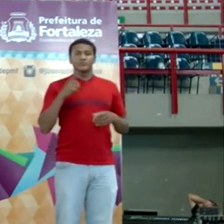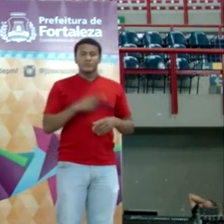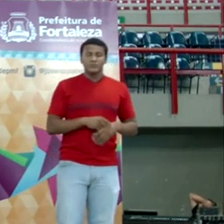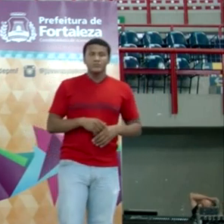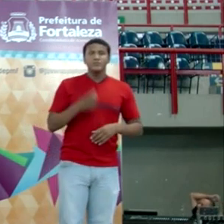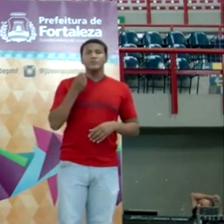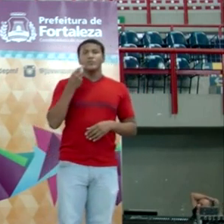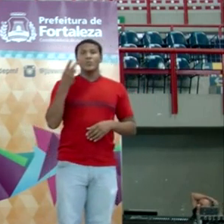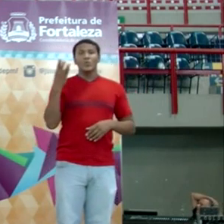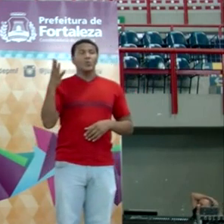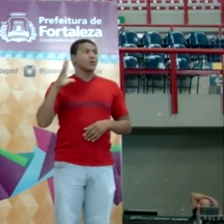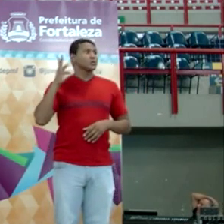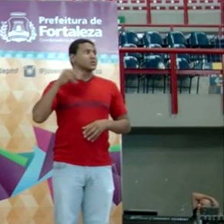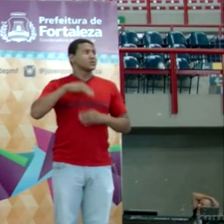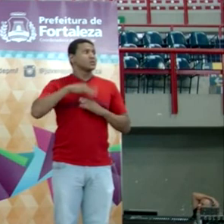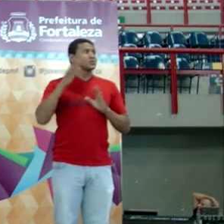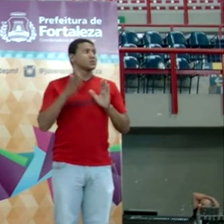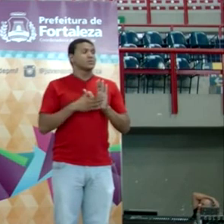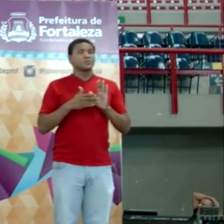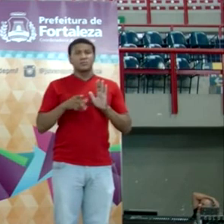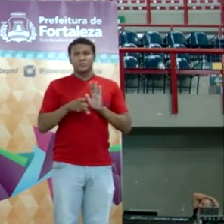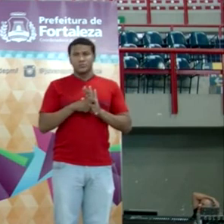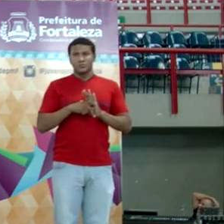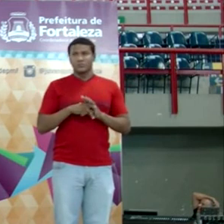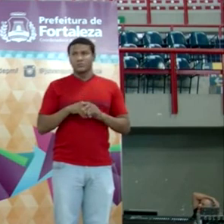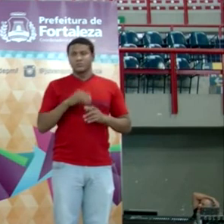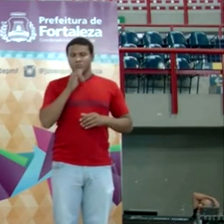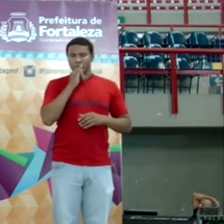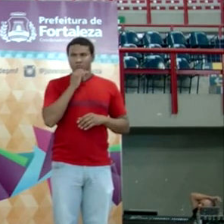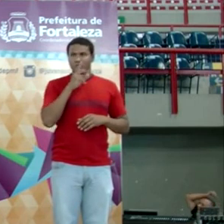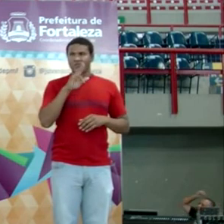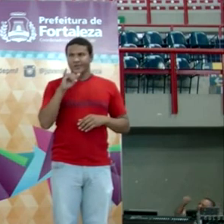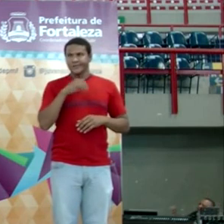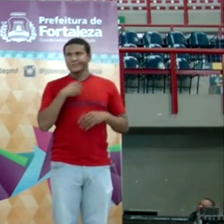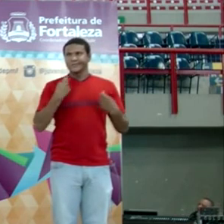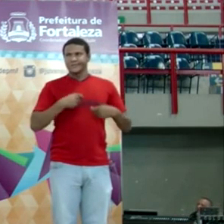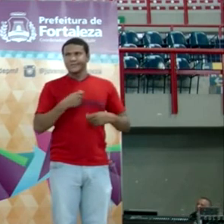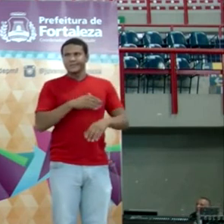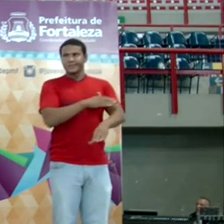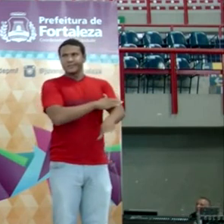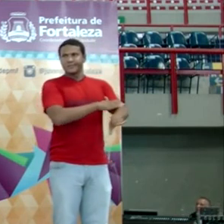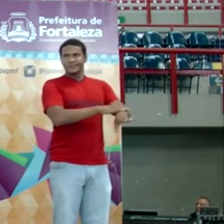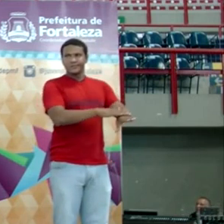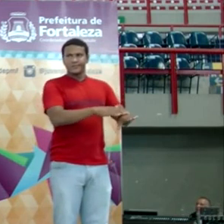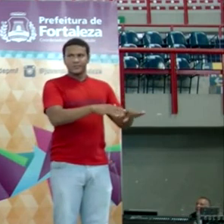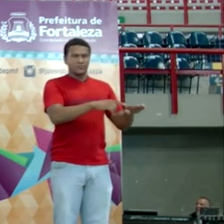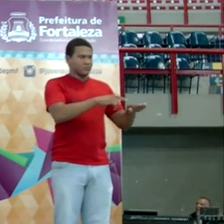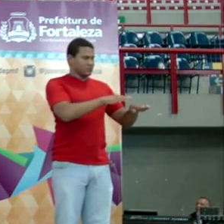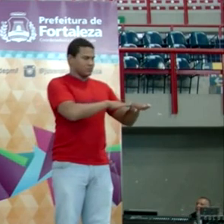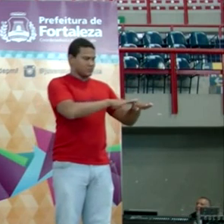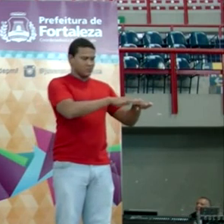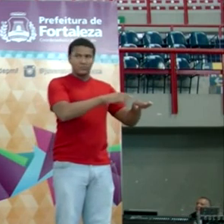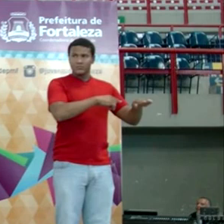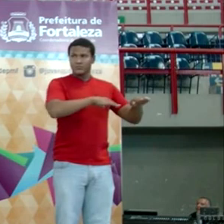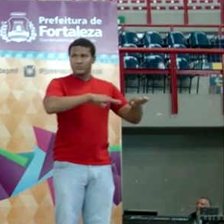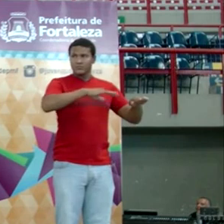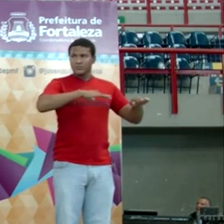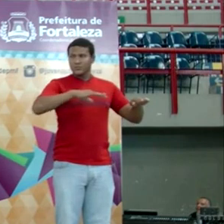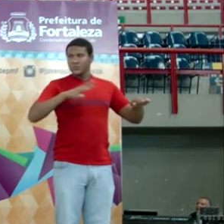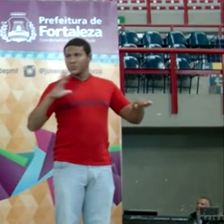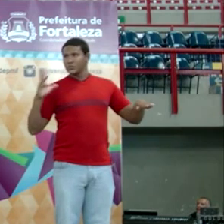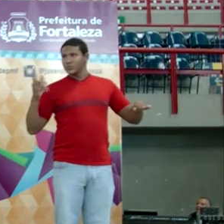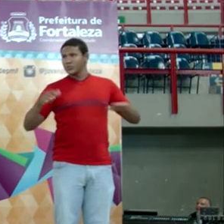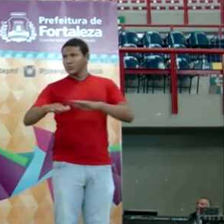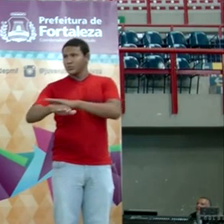todo. Como é que eu vou fazer? Eu vou ter que verificar, pessoal, faixa por faixa. A primeira faixa que é a calçada do